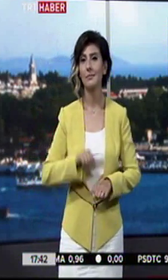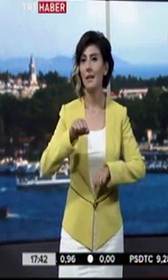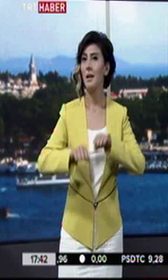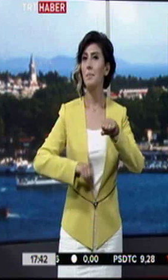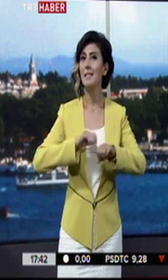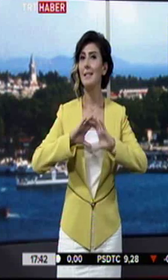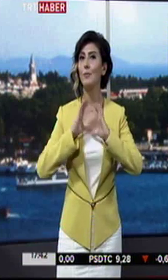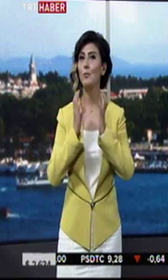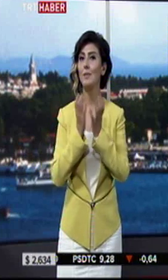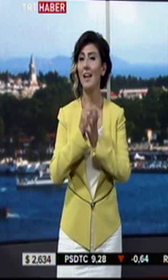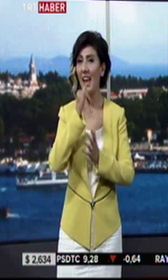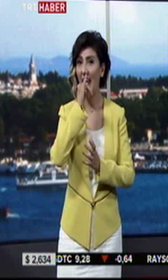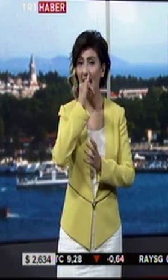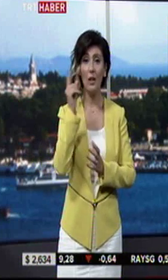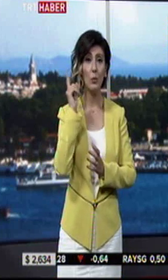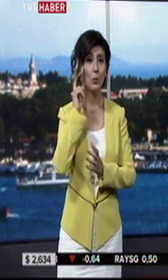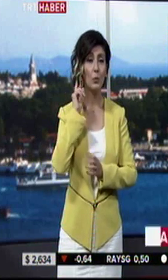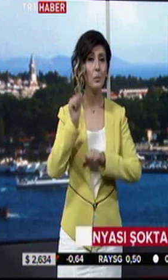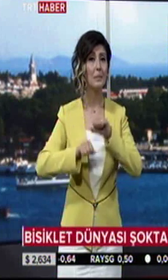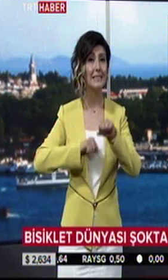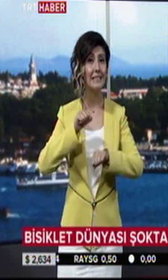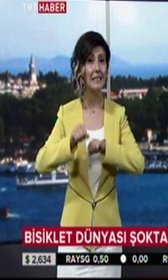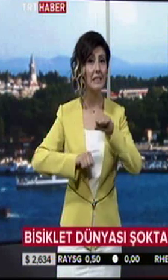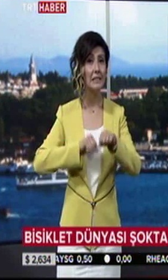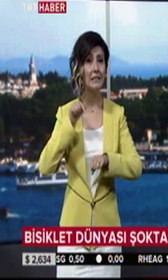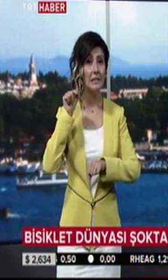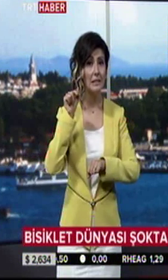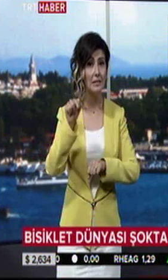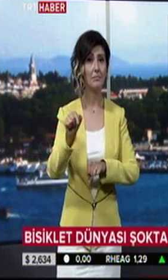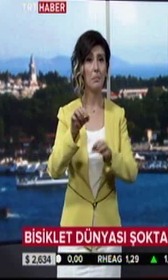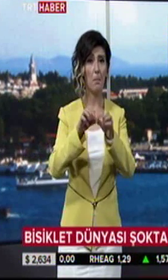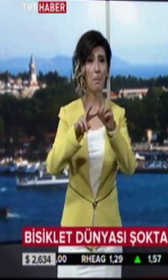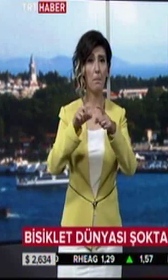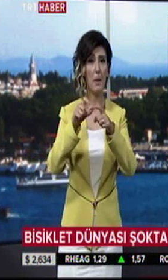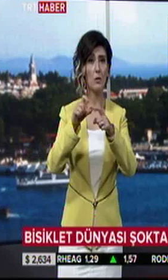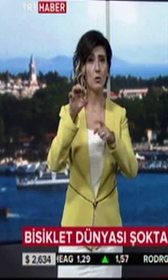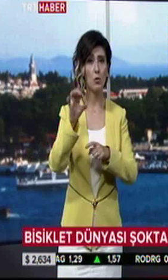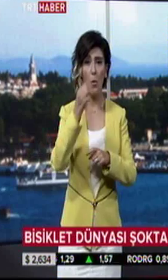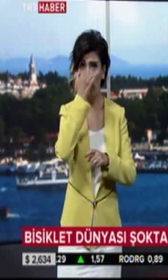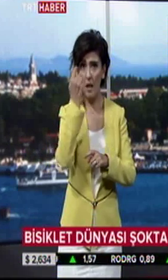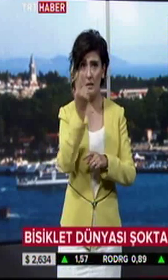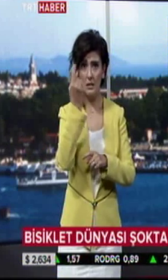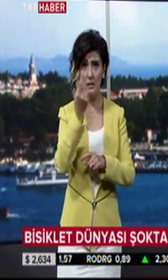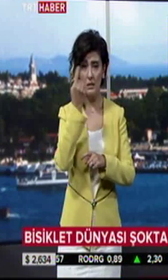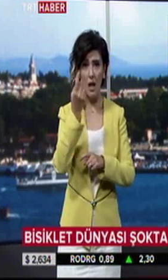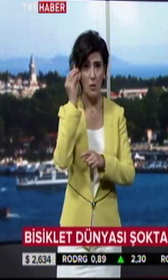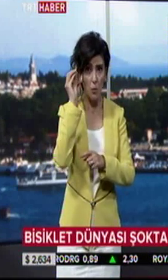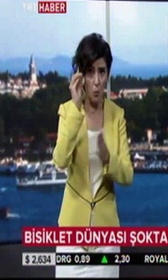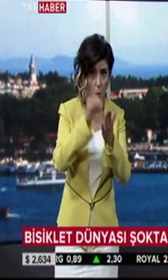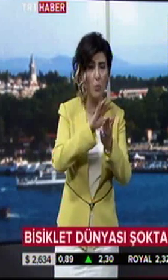Bisiklet dünyası İtalya'nın ünlü bisikletçisi Ivan Basso'ya kanser teşhisi konulmasıyla sarsıldı.